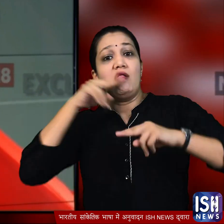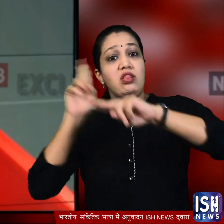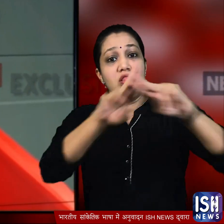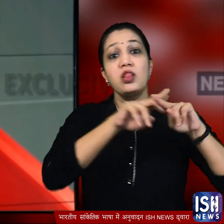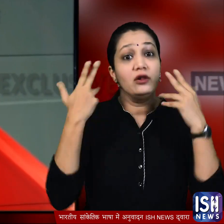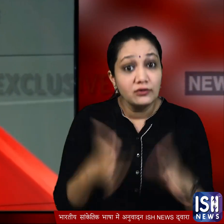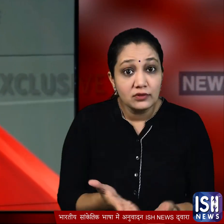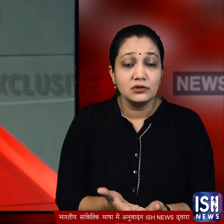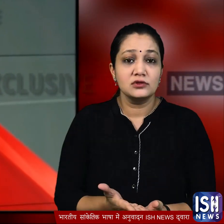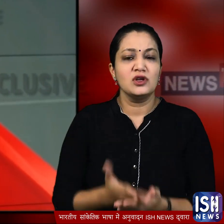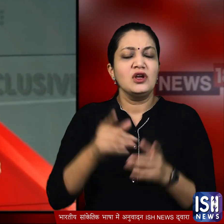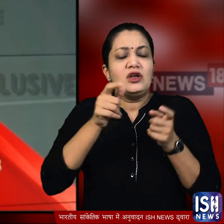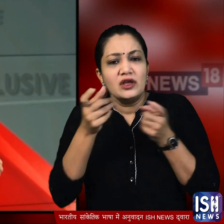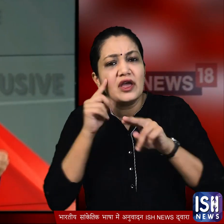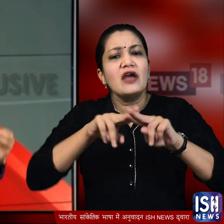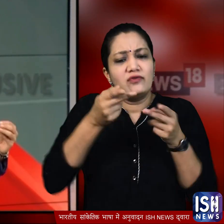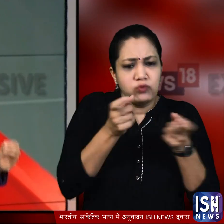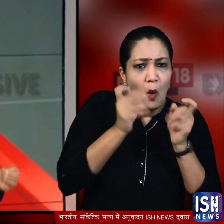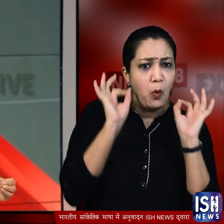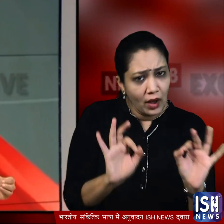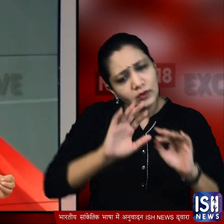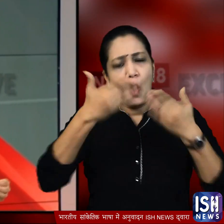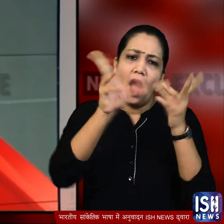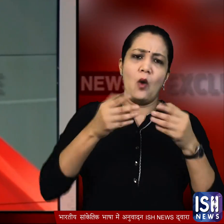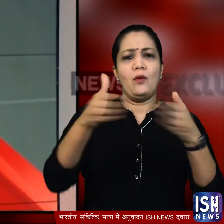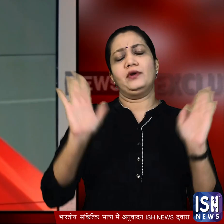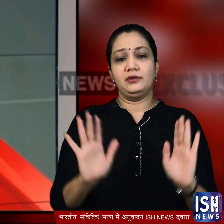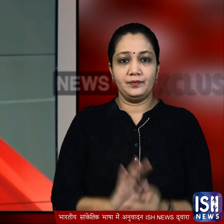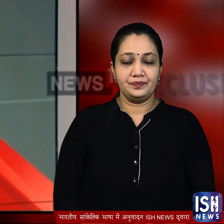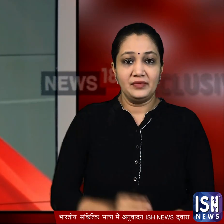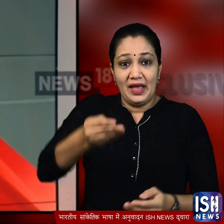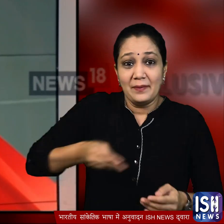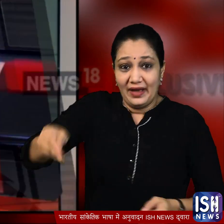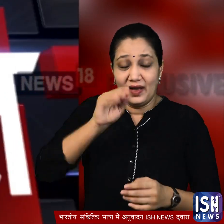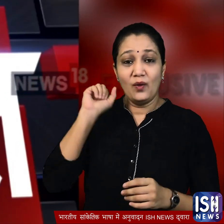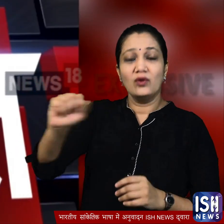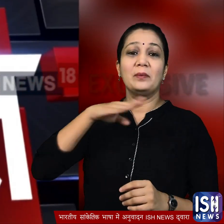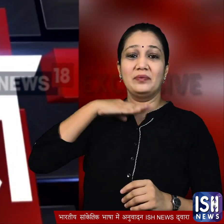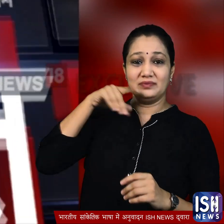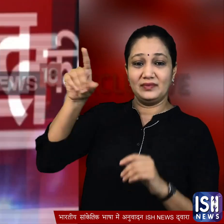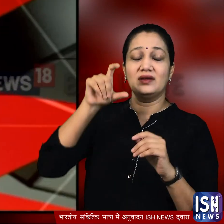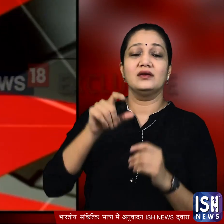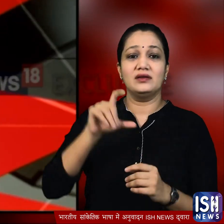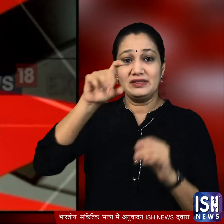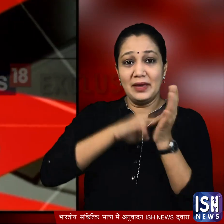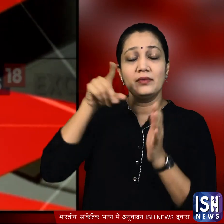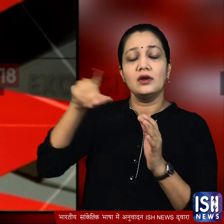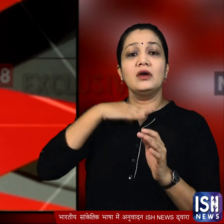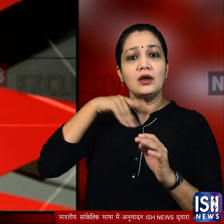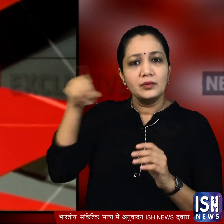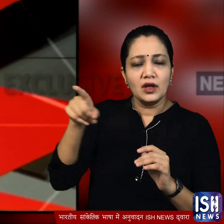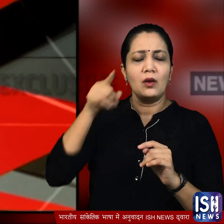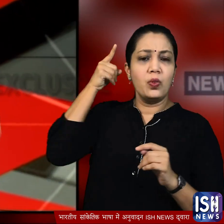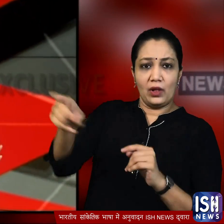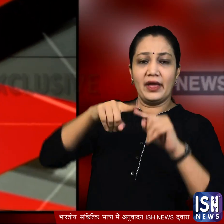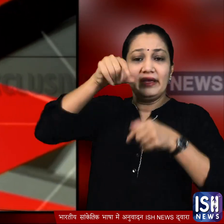हाउसिंग सोसाइटीज हैं जिन्हें सील किया गया है, क्योंकि हालात सुधरने के बाद उन्हें फिर खोल दिया जाएगा। बंगाल की मुख्यमंत्री ममता बनर्जी